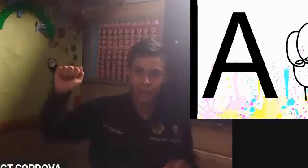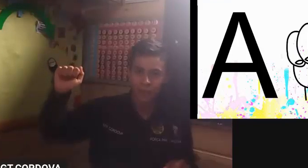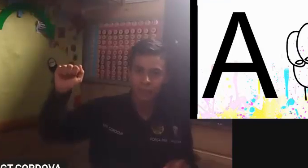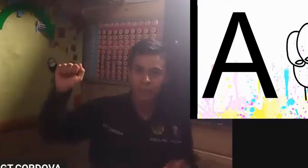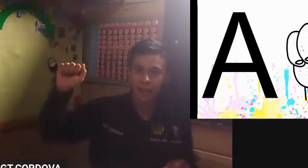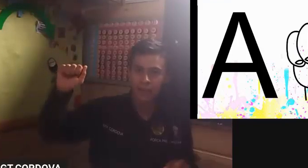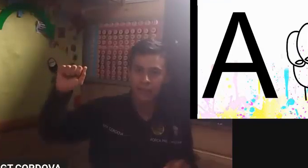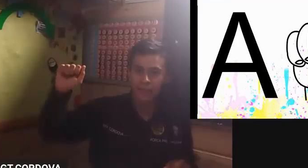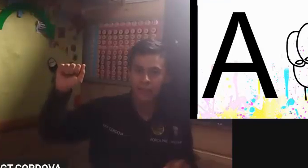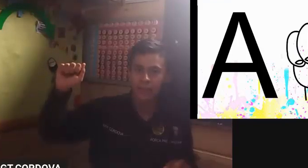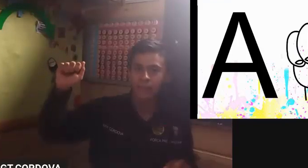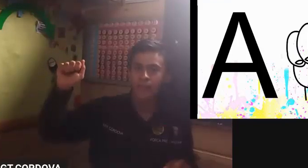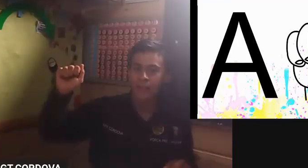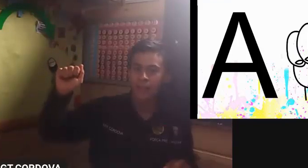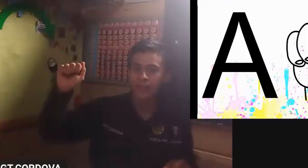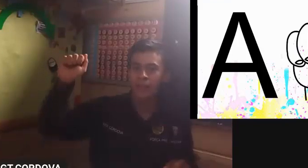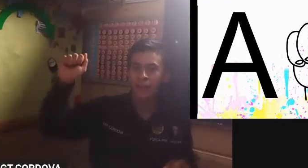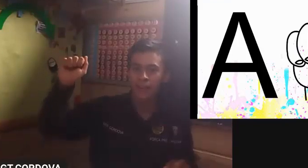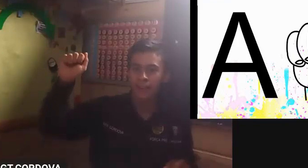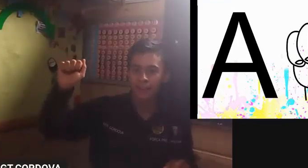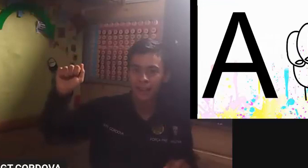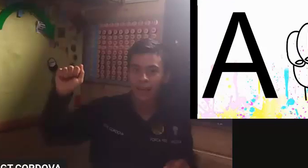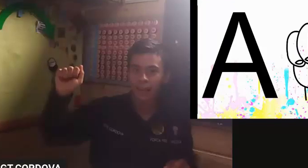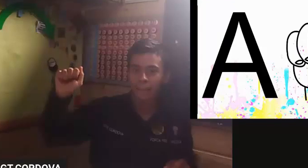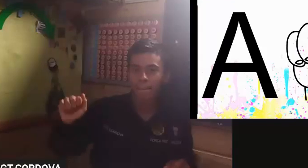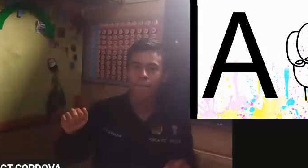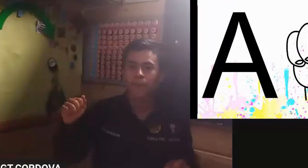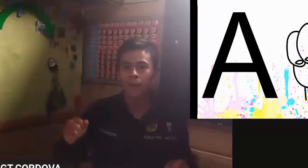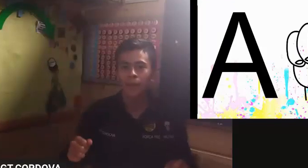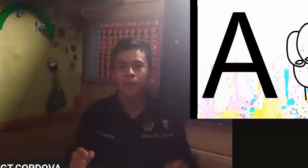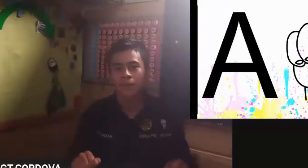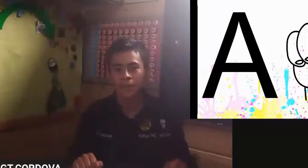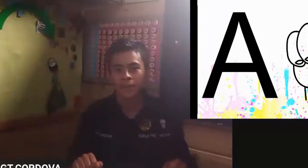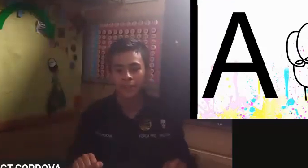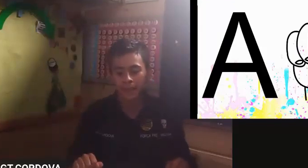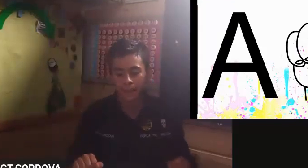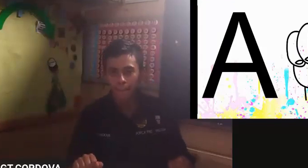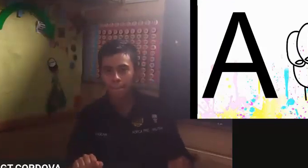deixamos assim. Essa é a letra A. Legal, né?